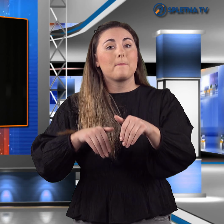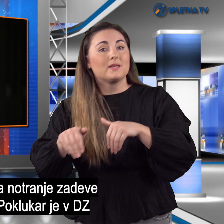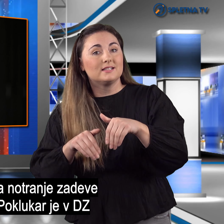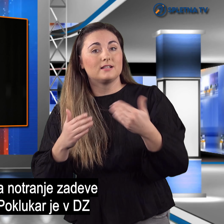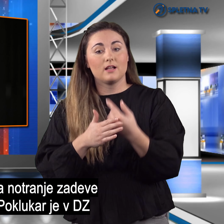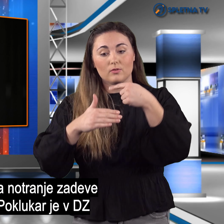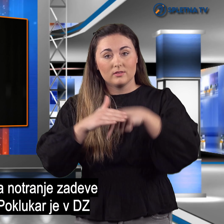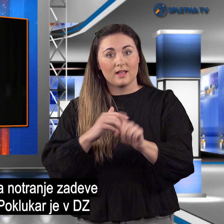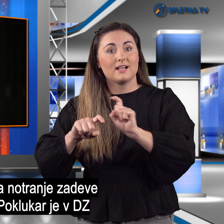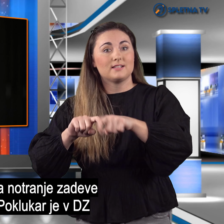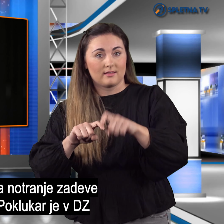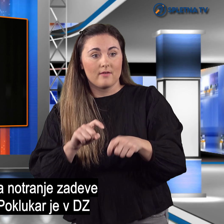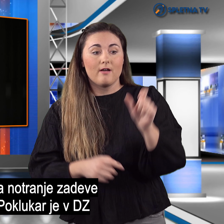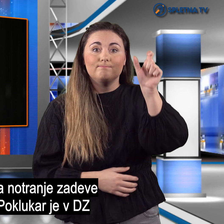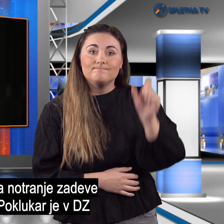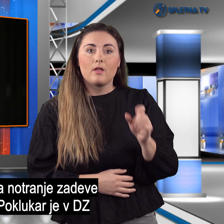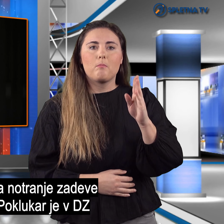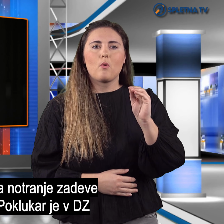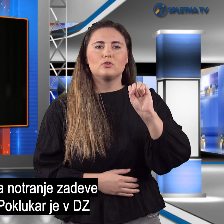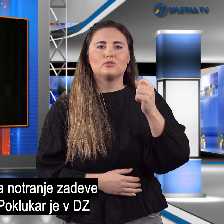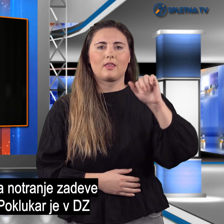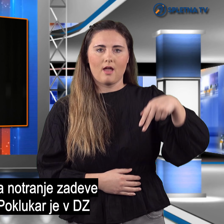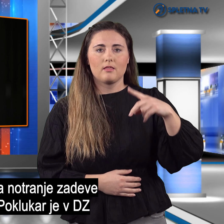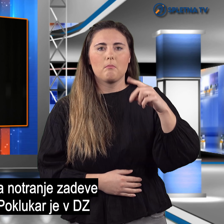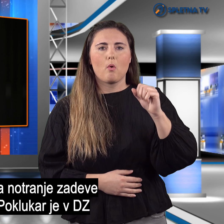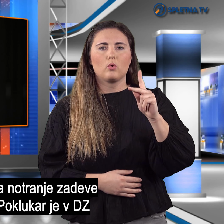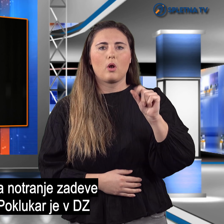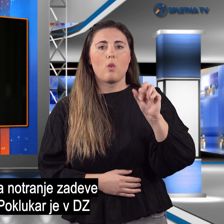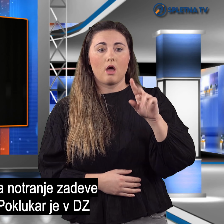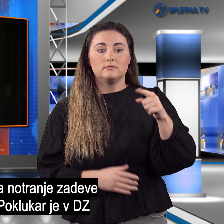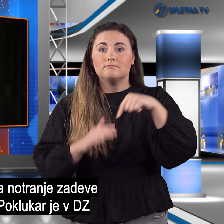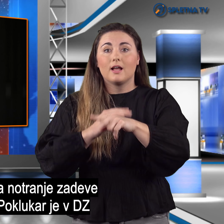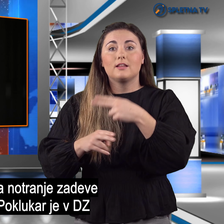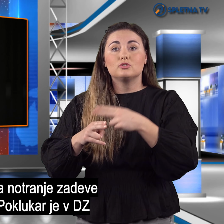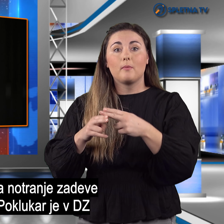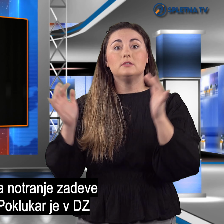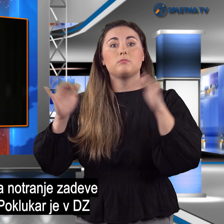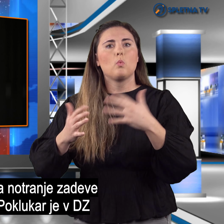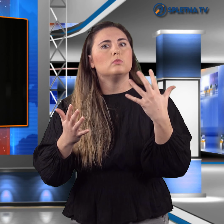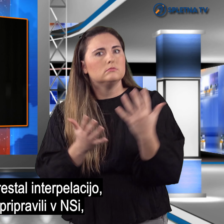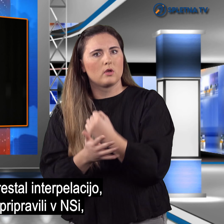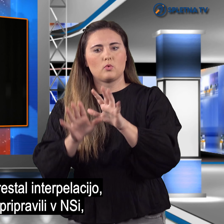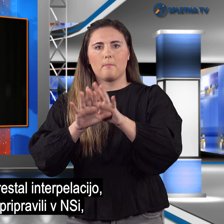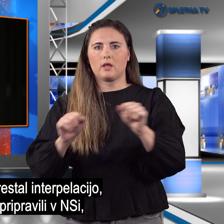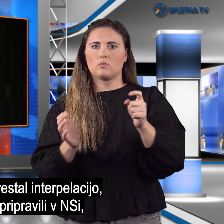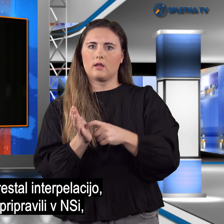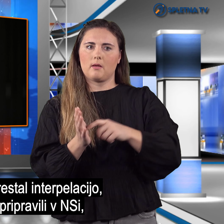Minister za notranje zadeve Boštjan Poklukar je v državnem zboru uspešno prestal interpelacijo, ki so jo pripravili v